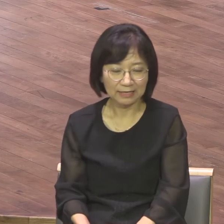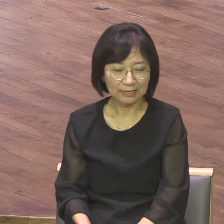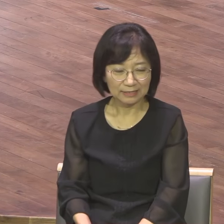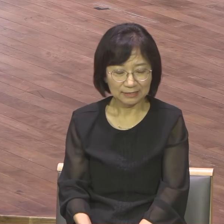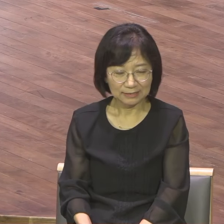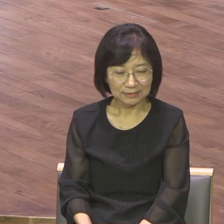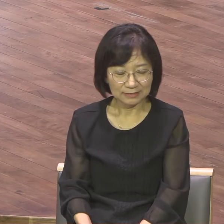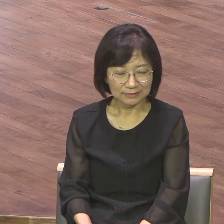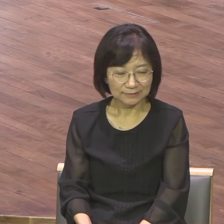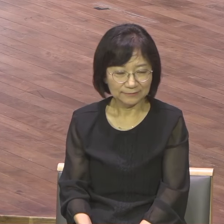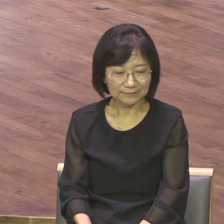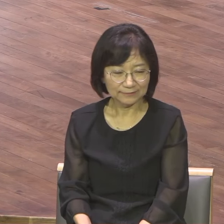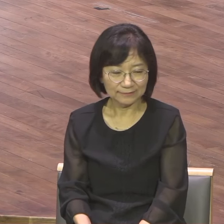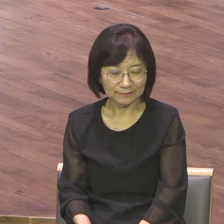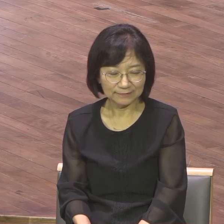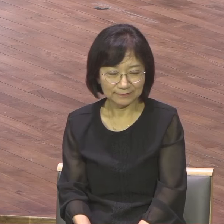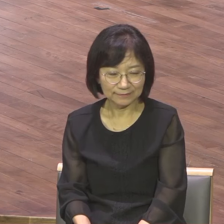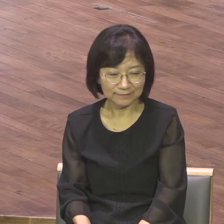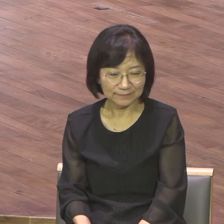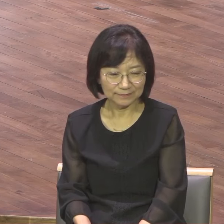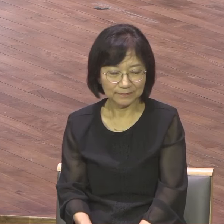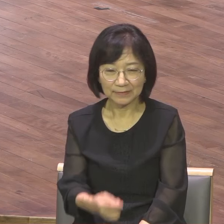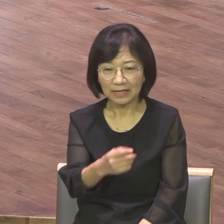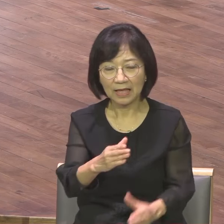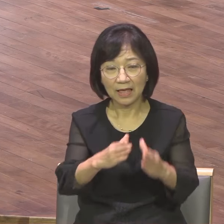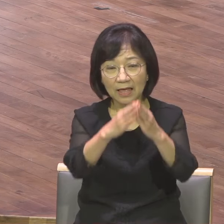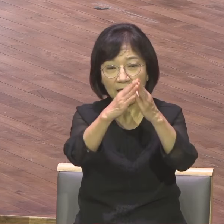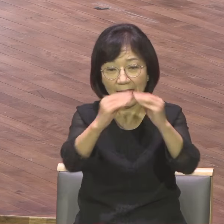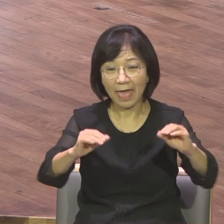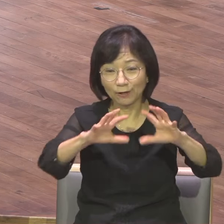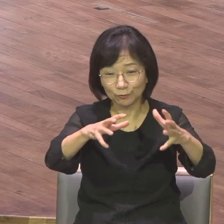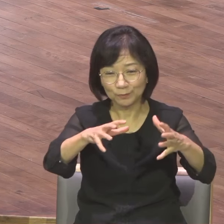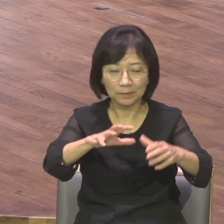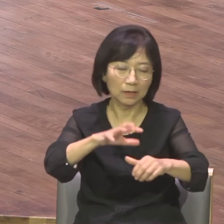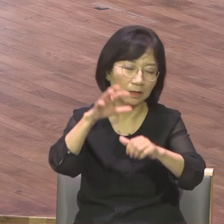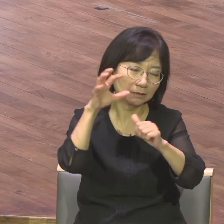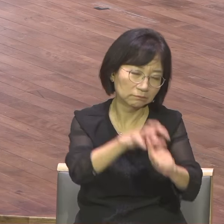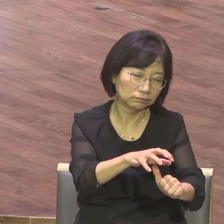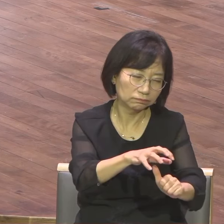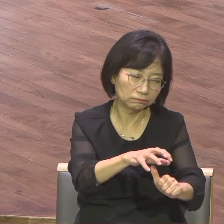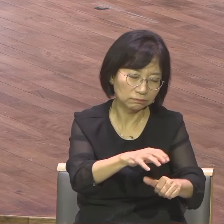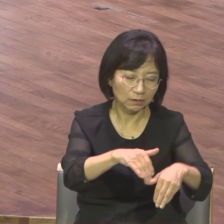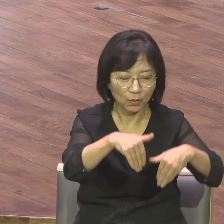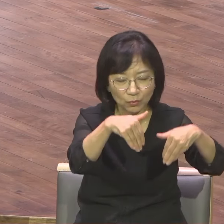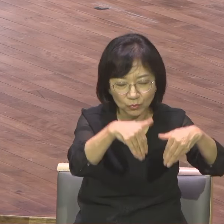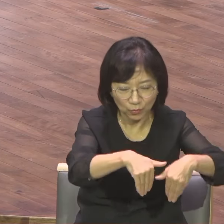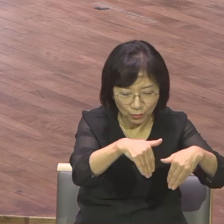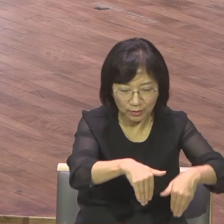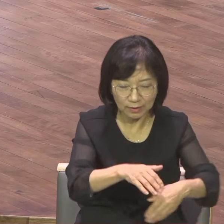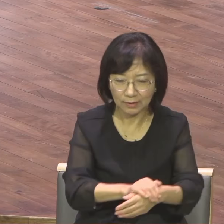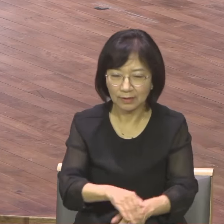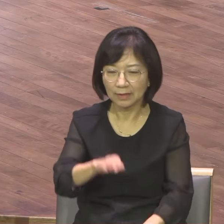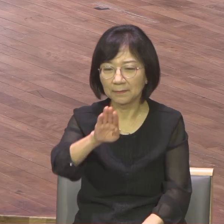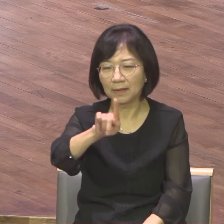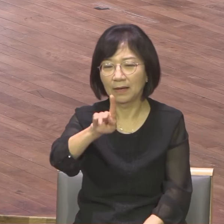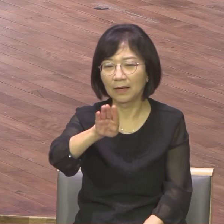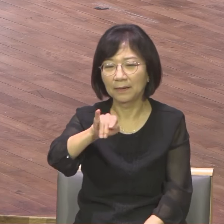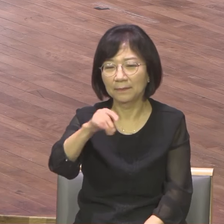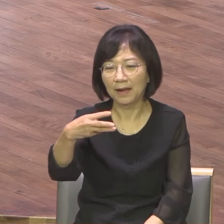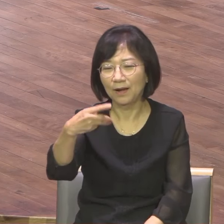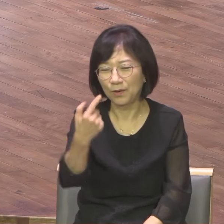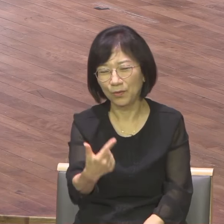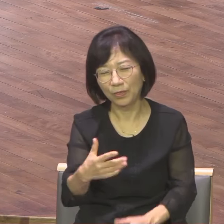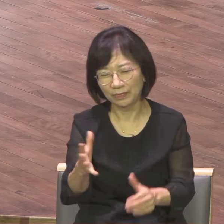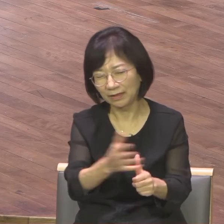대표적인 것이 뭡니까? 아시잖아요. 애굽의 노예 생활, 바벨론의 포로 생활, 로마의 속국 생활.